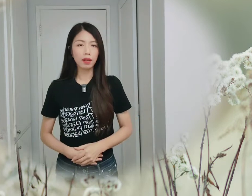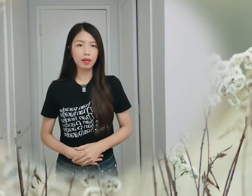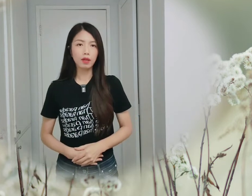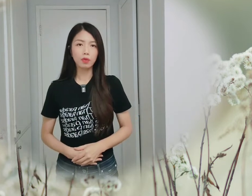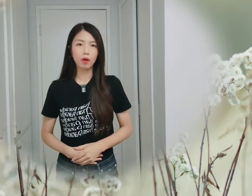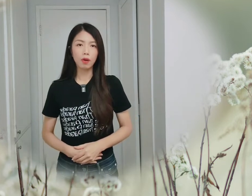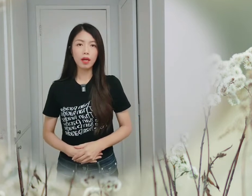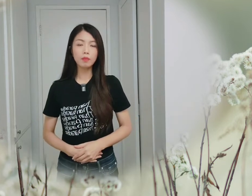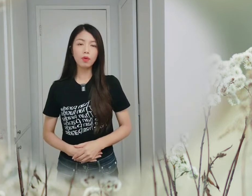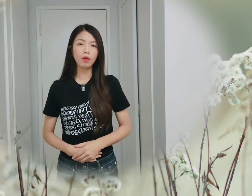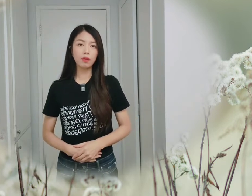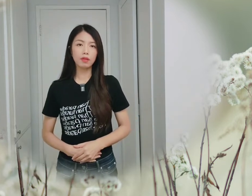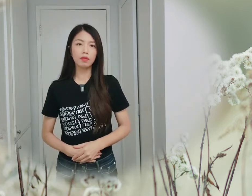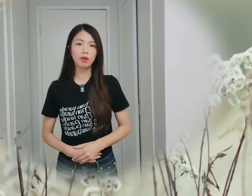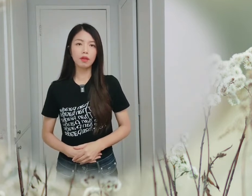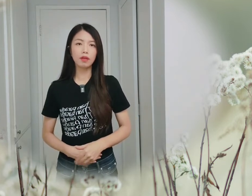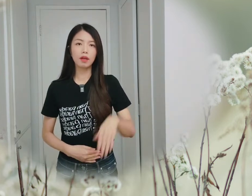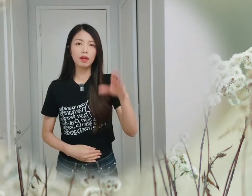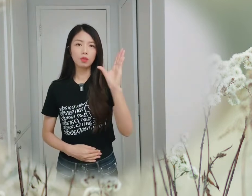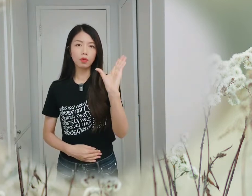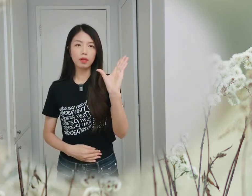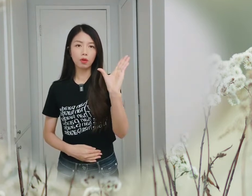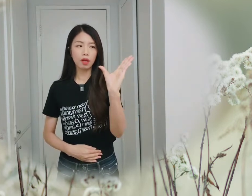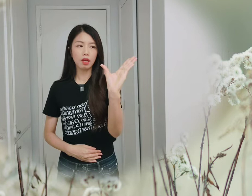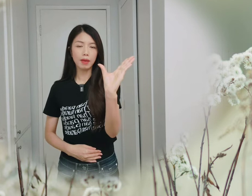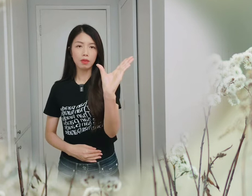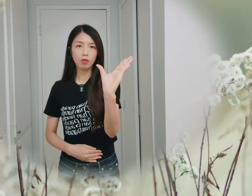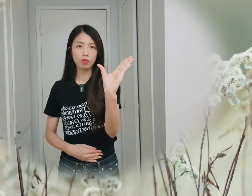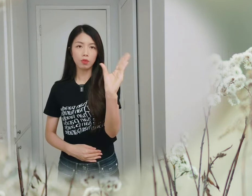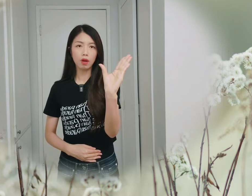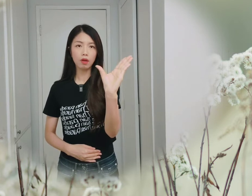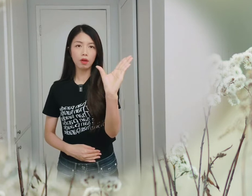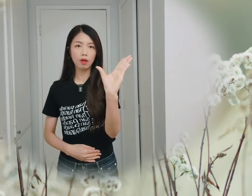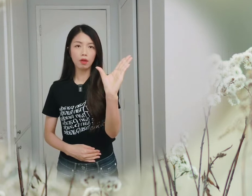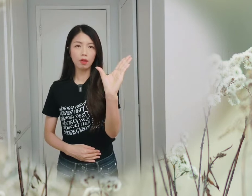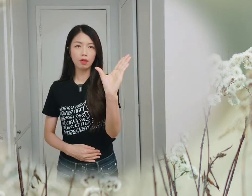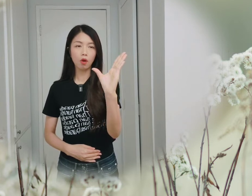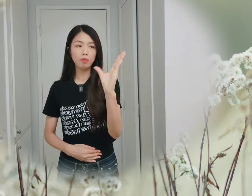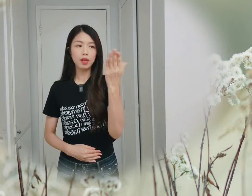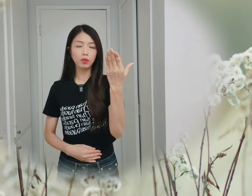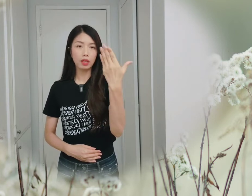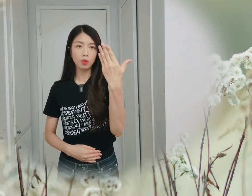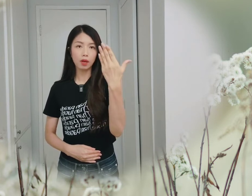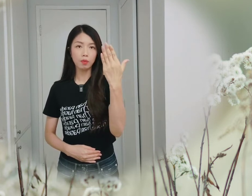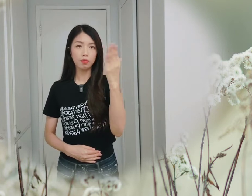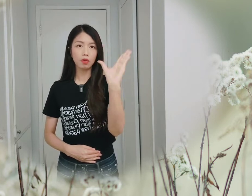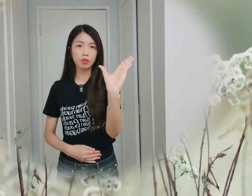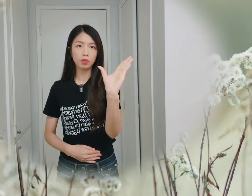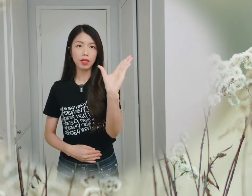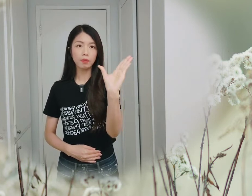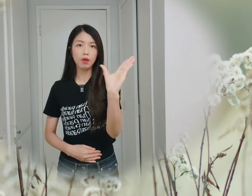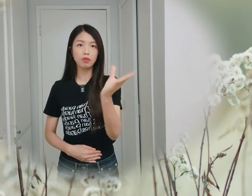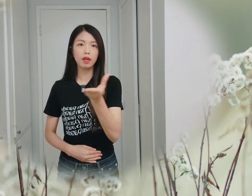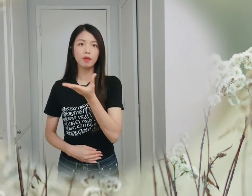행복을 갖게 하소서. 행복이라고 하는 뜻의 수어는 손을 이렇게 만들어 주시고요. 엄지하고 다른 손가락 이렇게